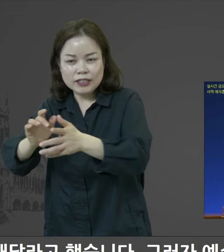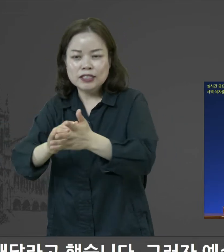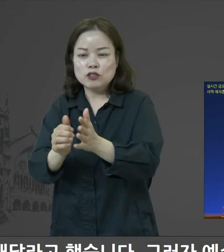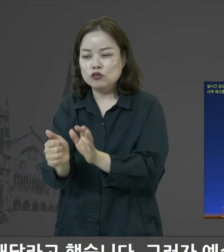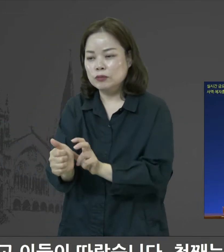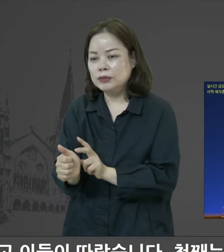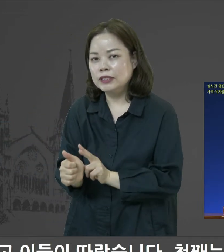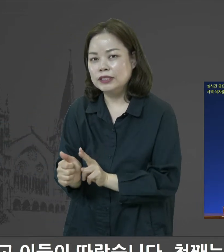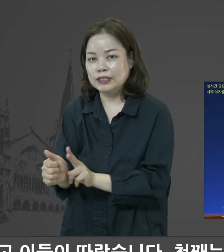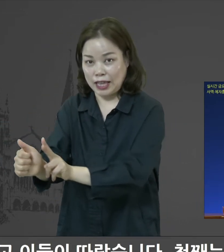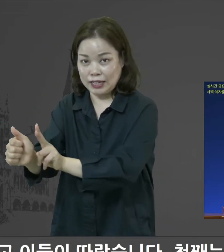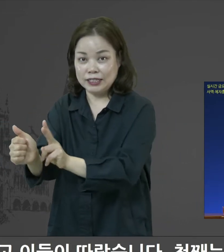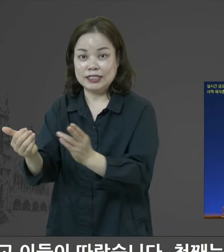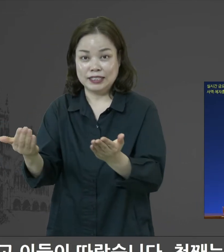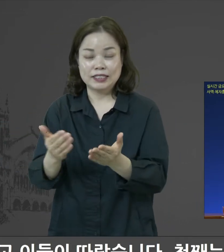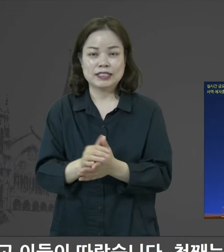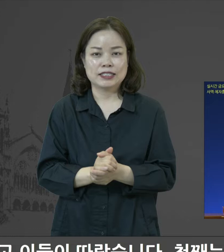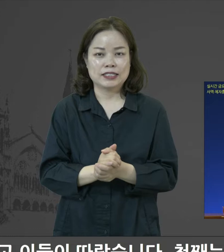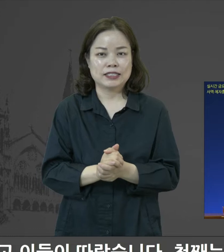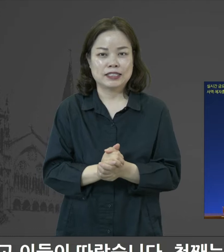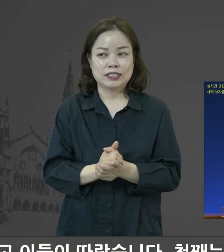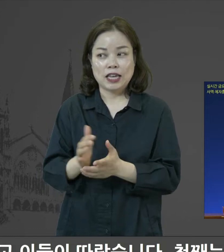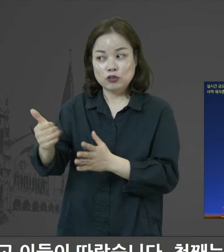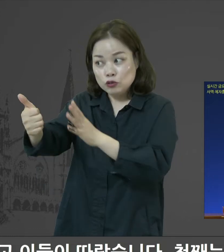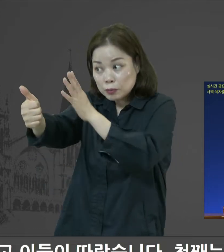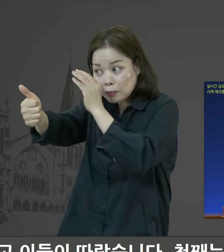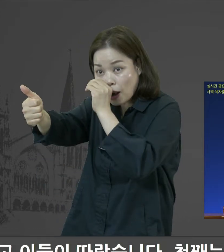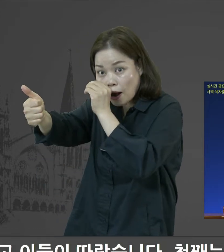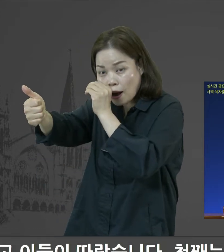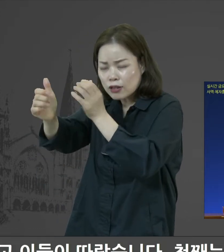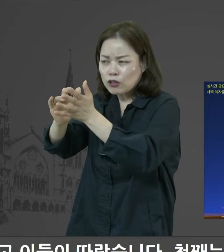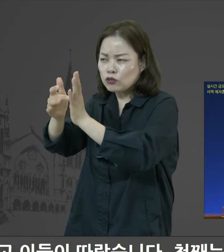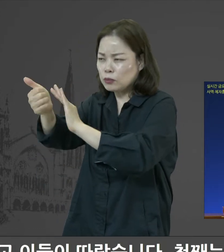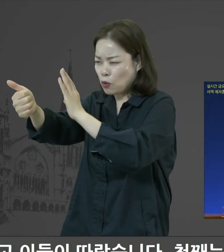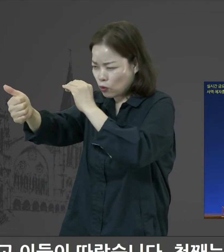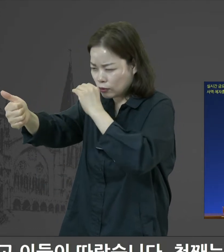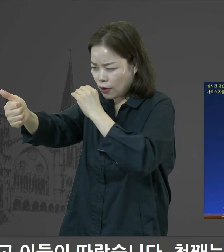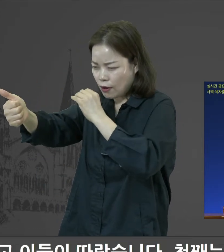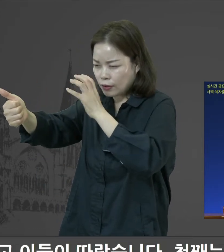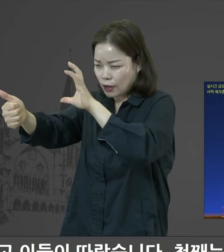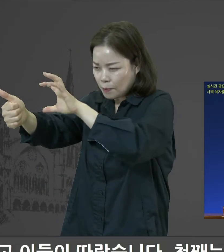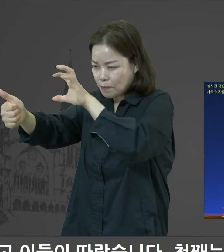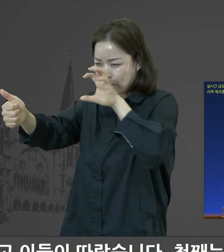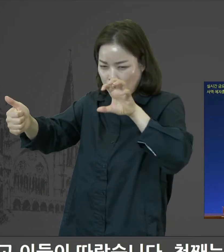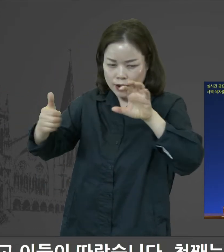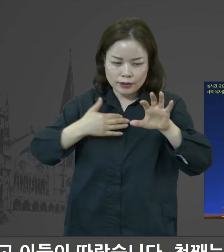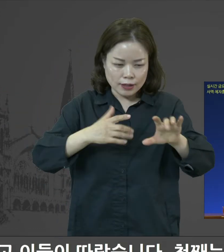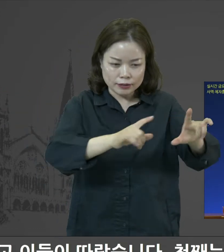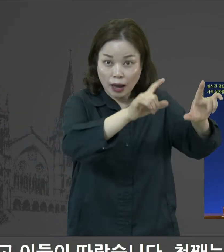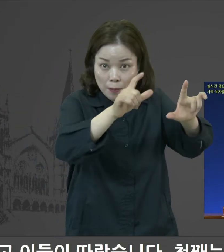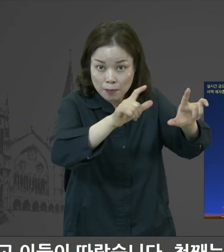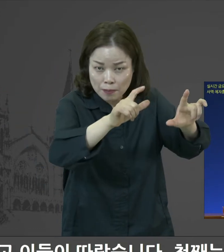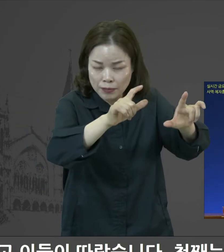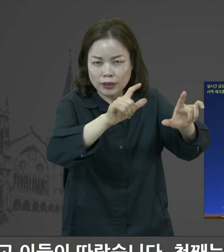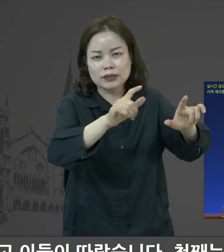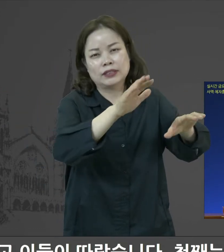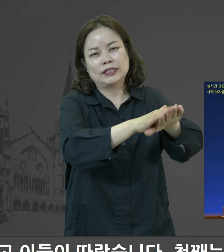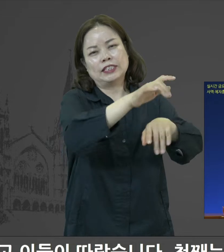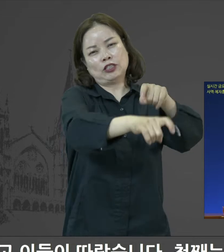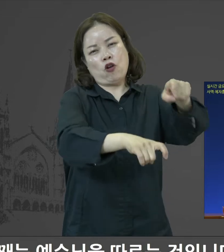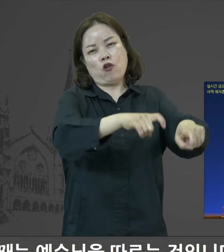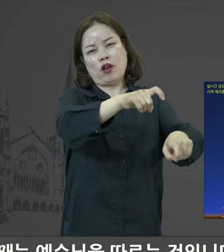따르는 겁니다. 예수님을 모본 삼아서 그 삶을 이렇게 우리 삶 속에서 재현해내는 거, 이게 제자의